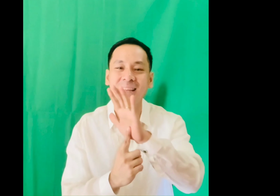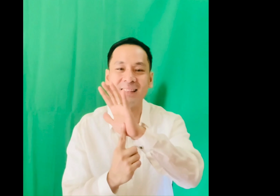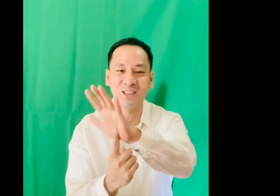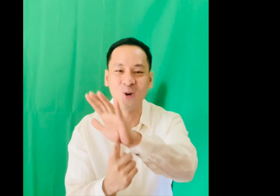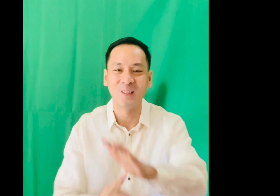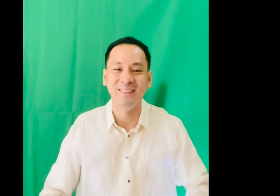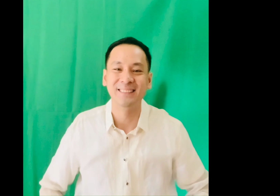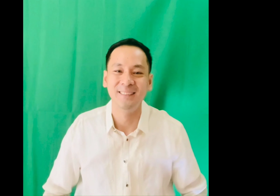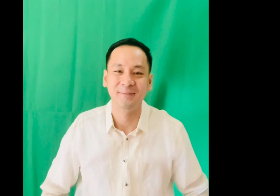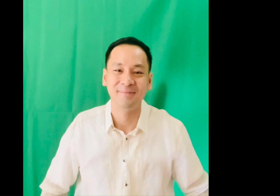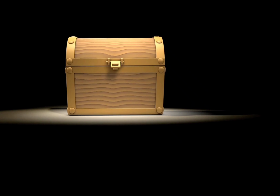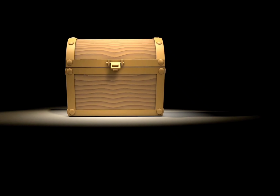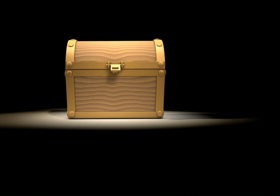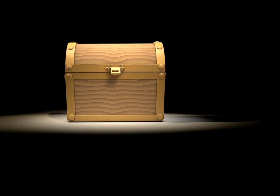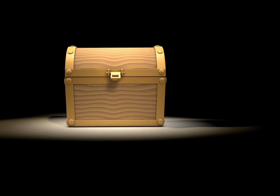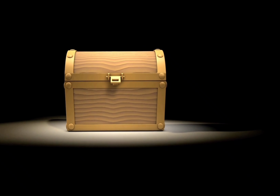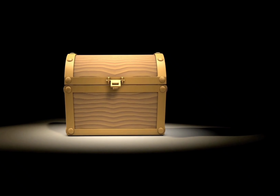presentasyon.